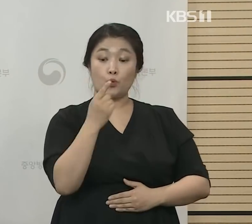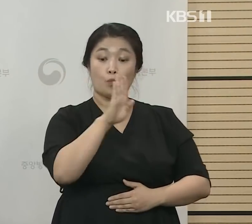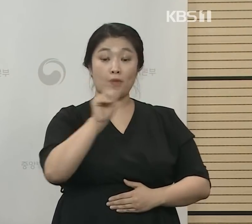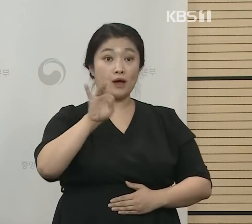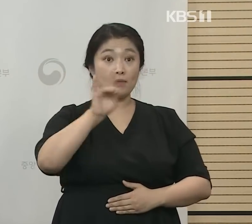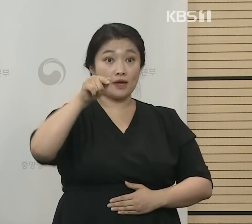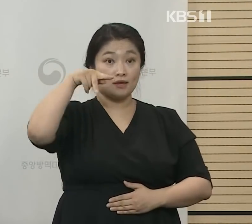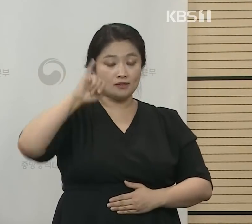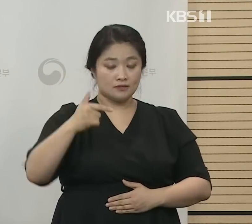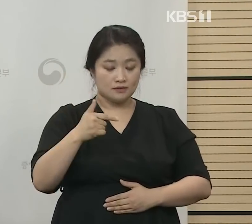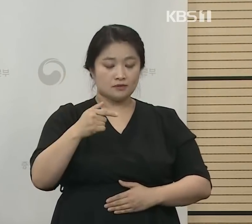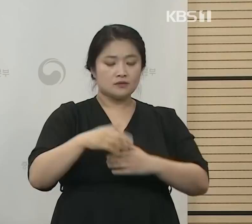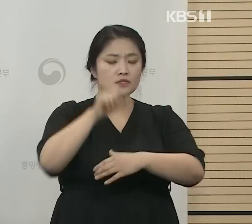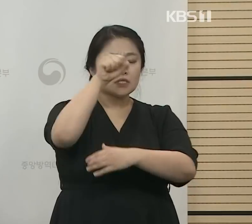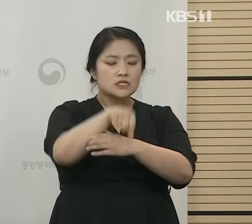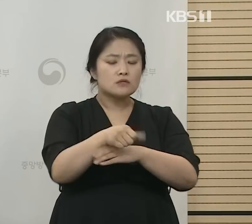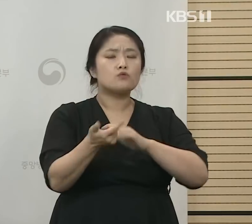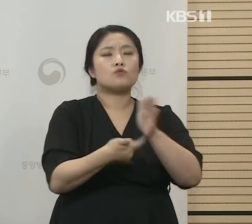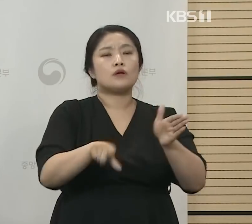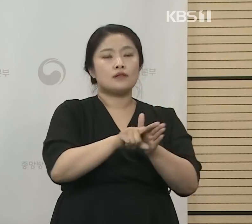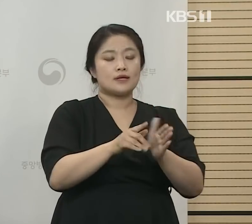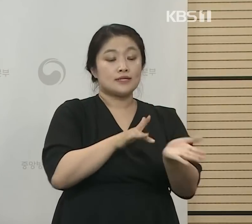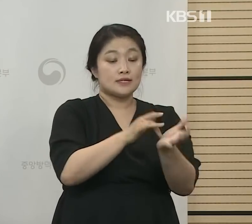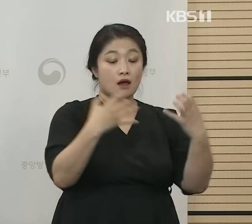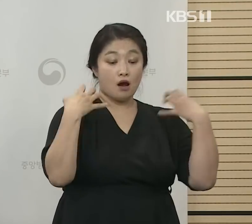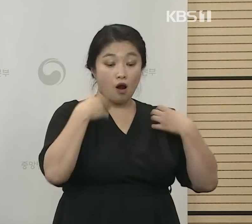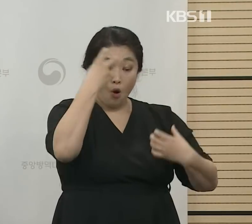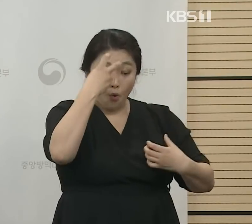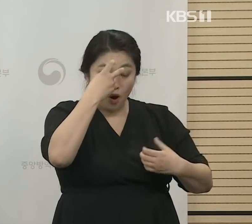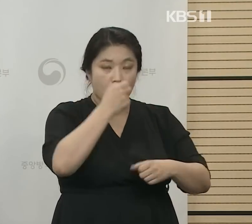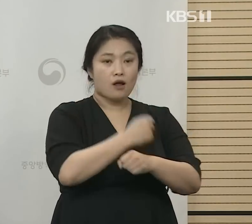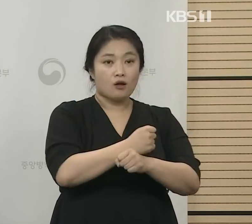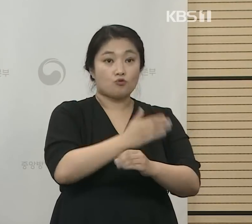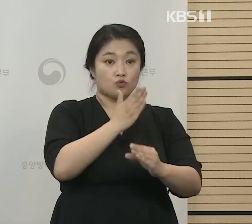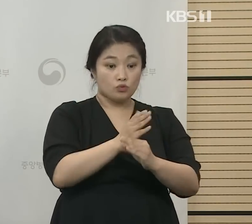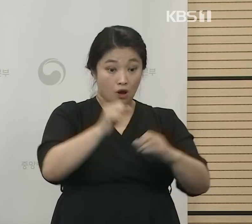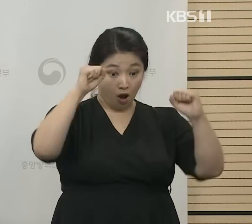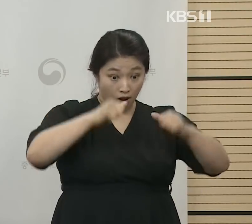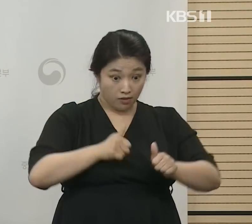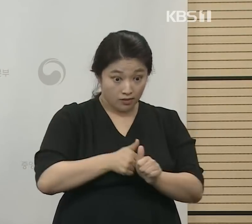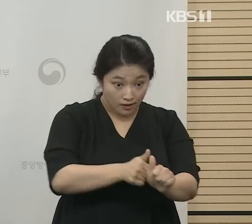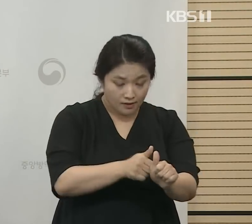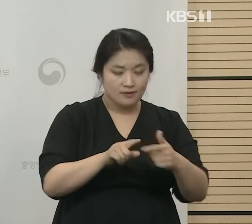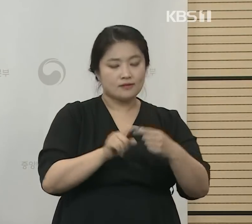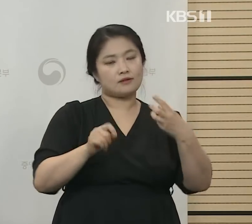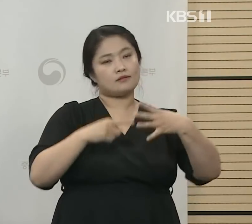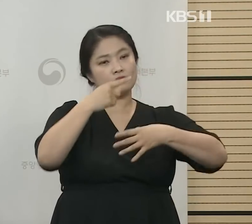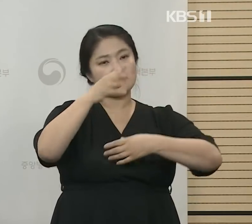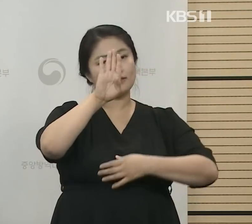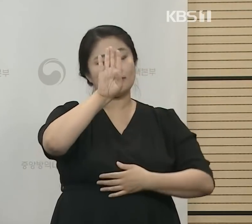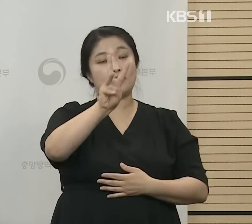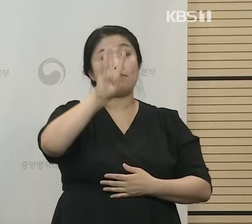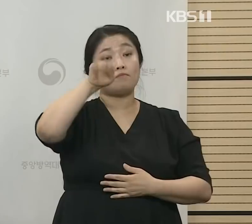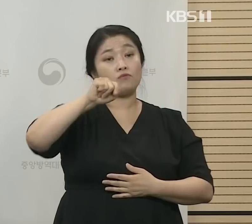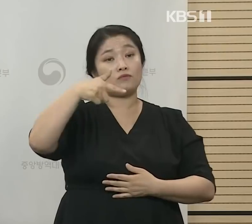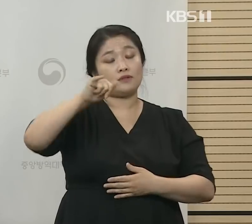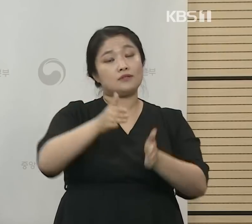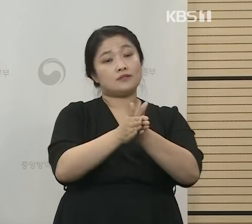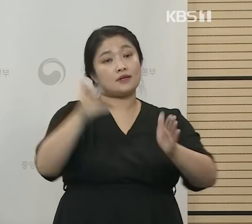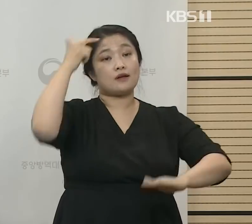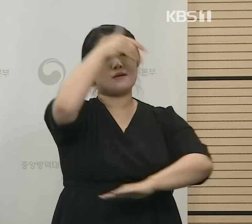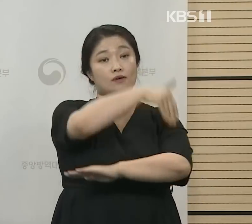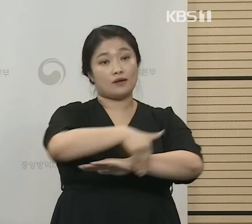노바백스는 허가를 위한 식약처 사전 검토 중으로 허가 일정에 따라 3분기에 도입될 것으로 예상하고 있습니다.